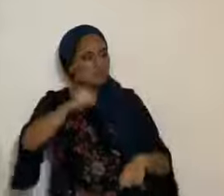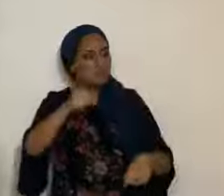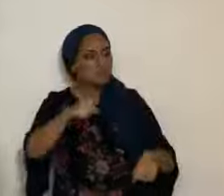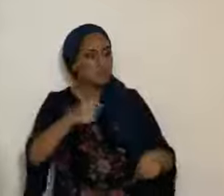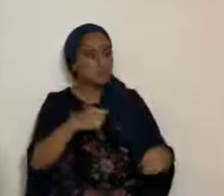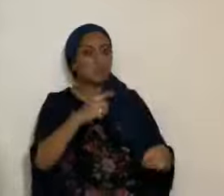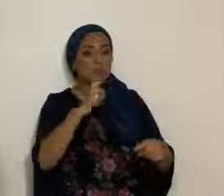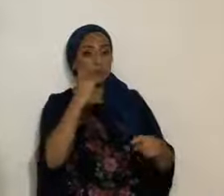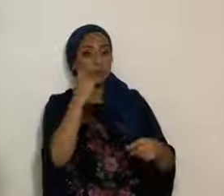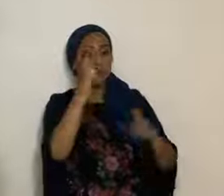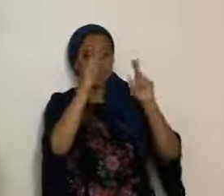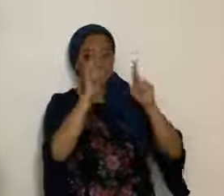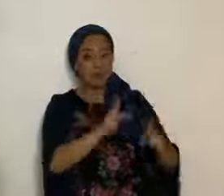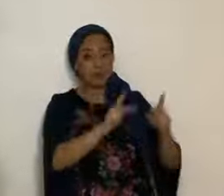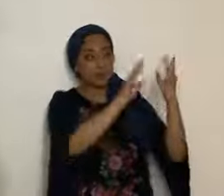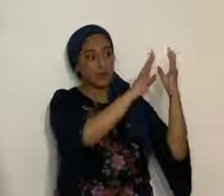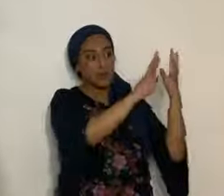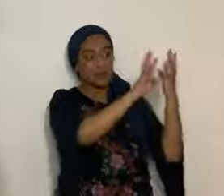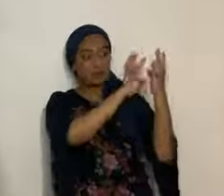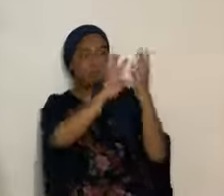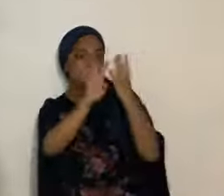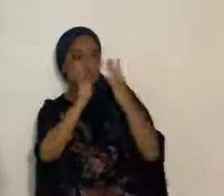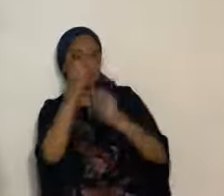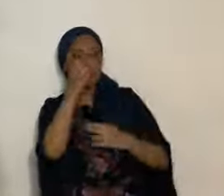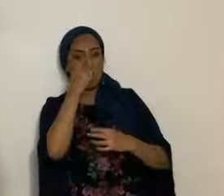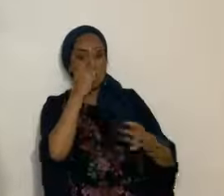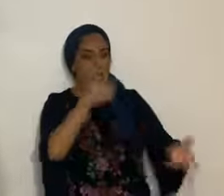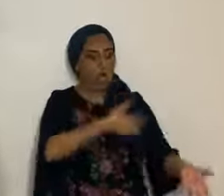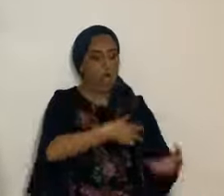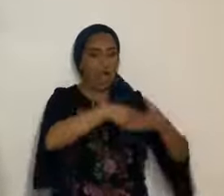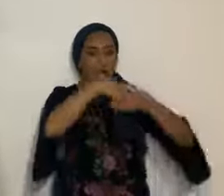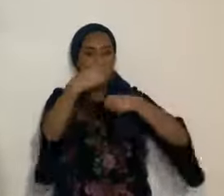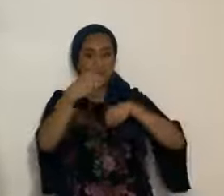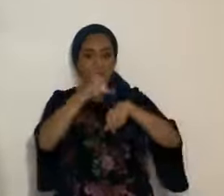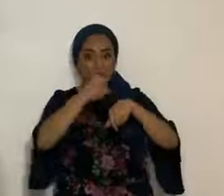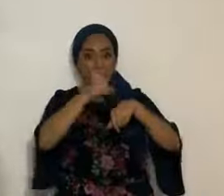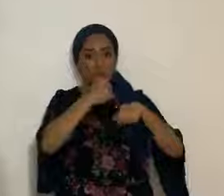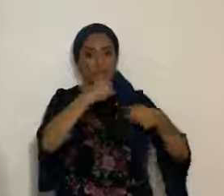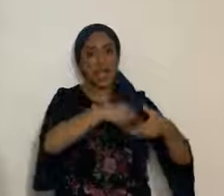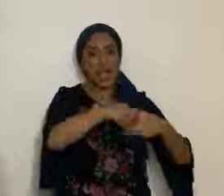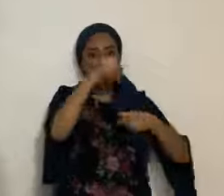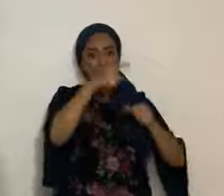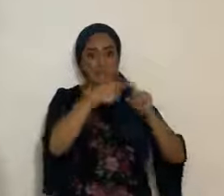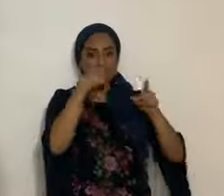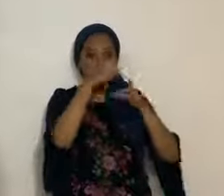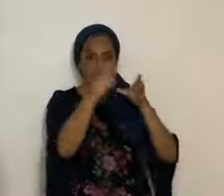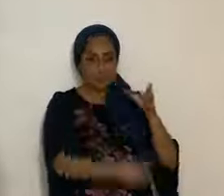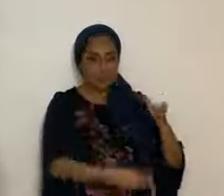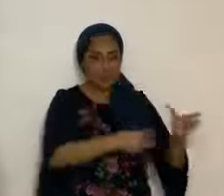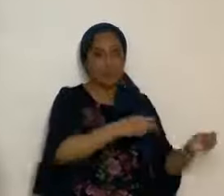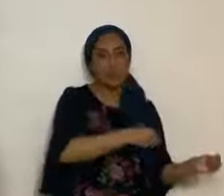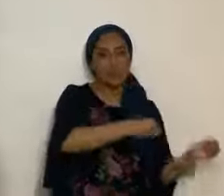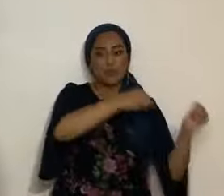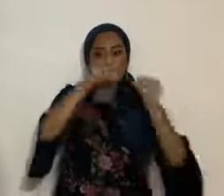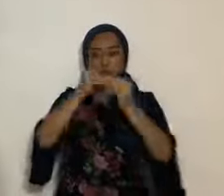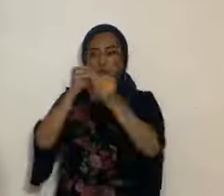pasaban los madianitas mercaderes, sacaron a ellos a José de la cisterna, y le trajeron arriba, y le vendieron